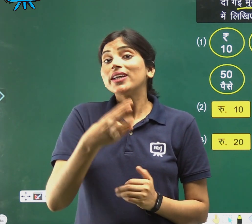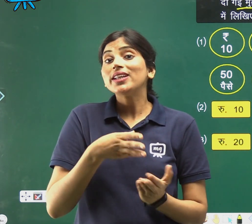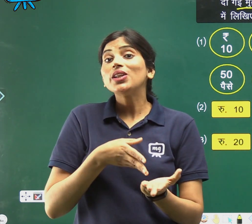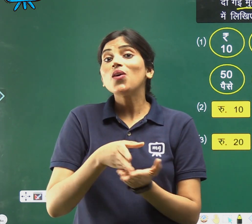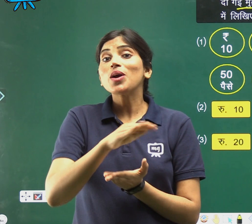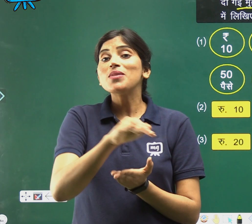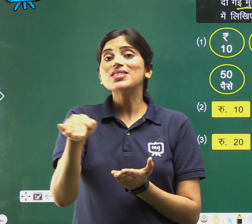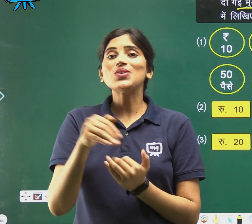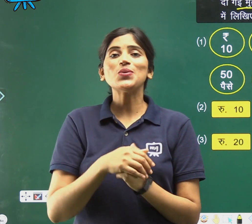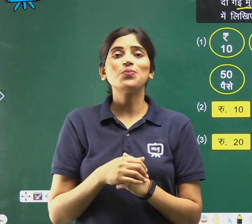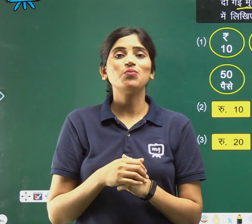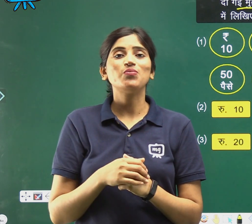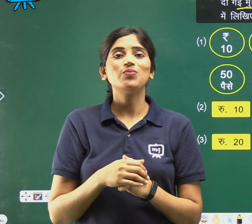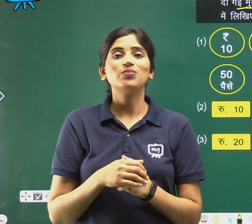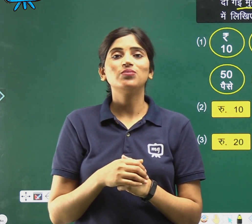गए बच्चों?